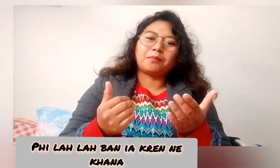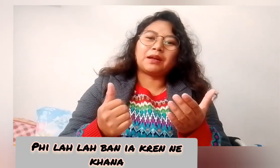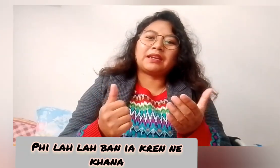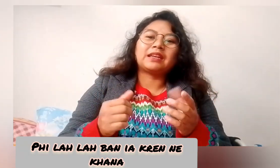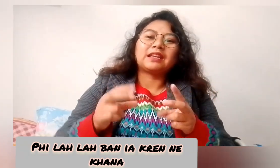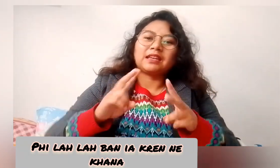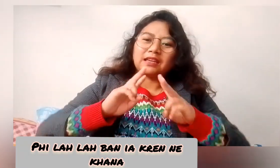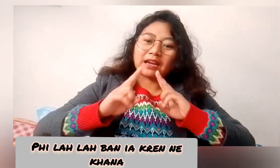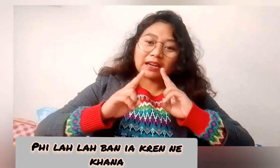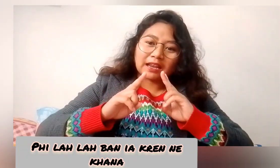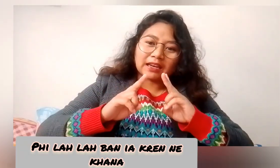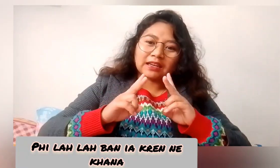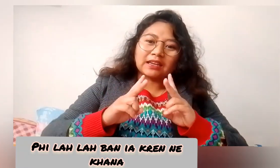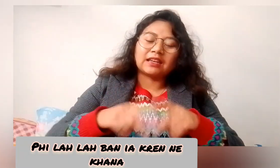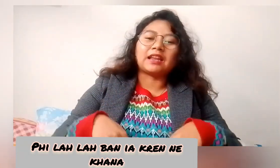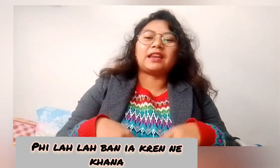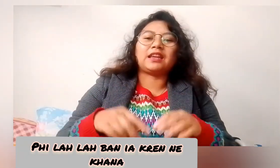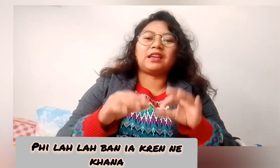ban yakren ne yakhana